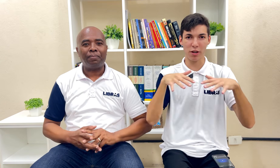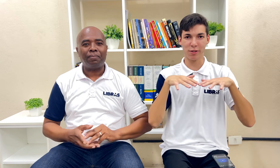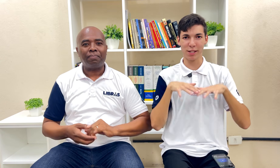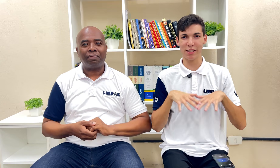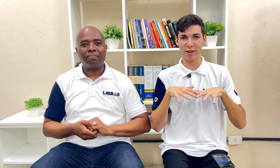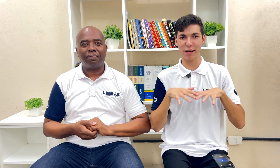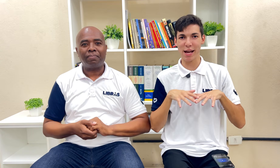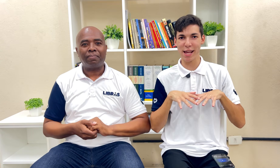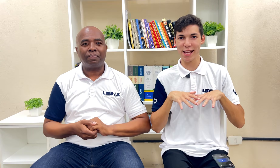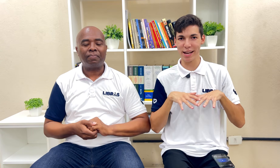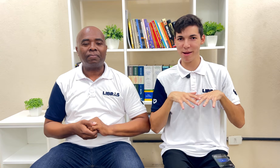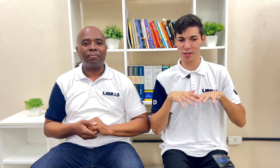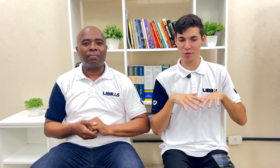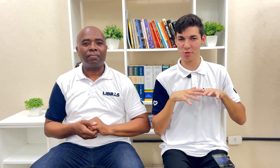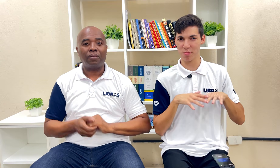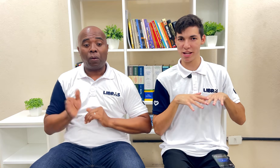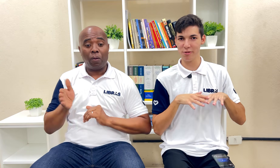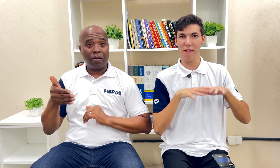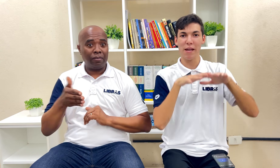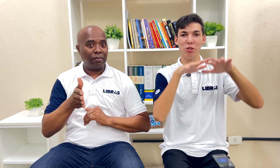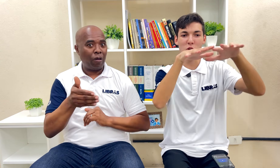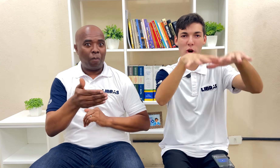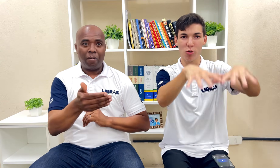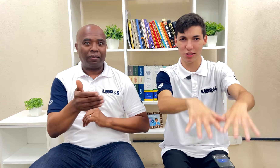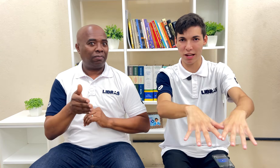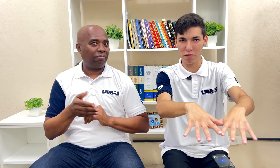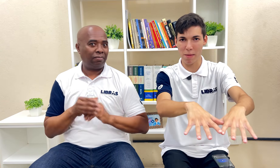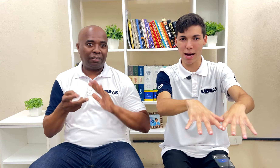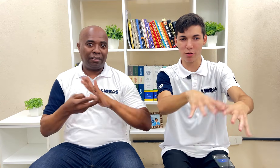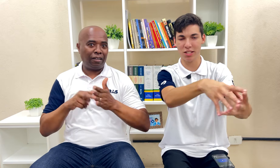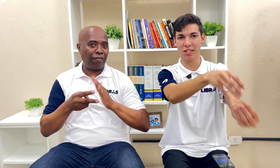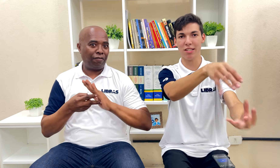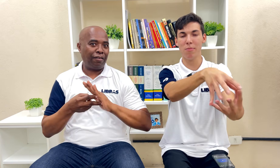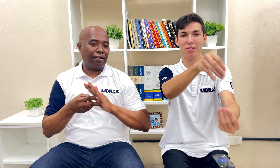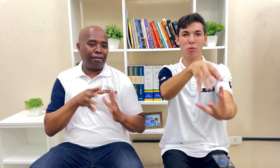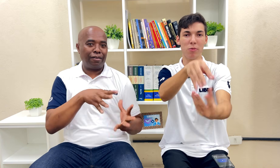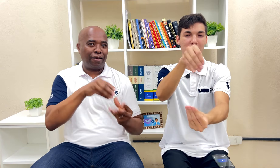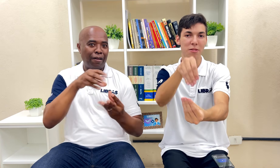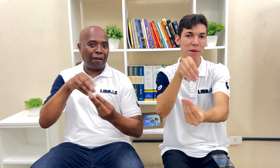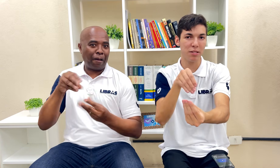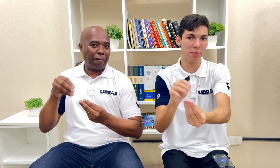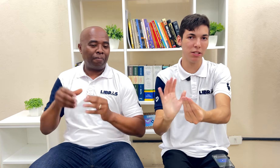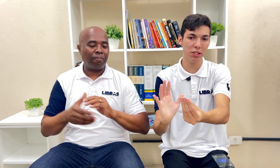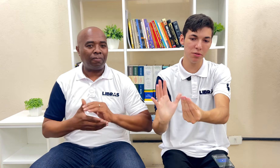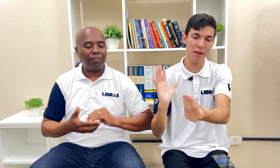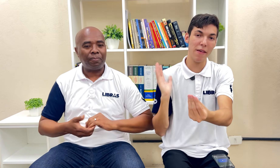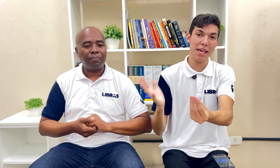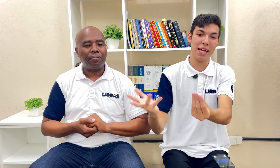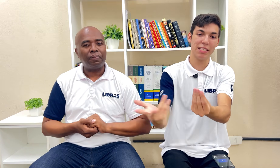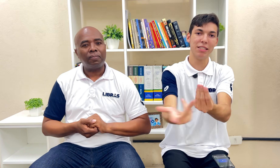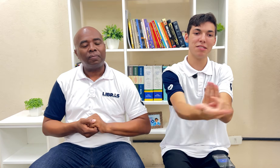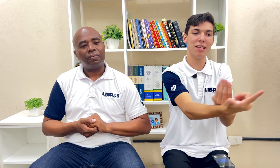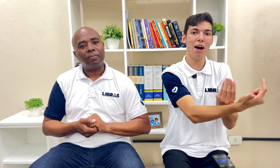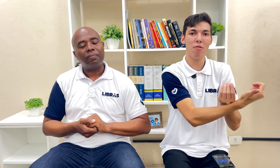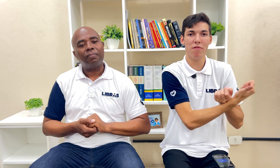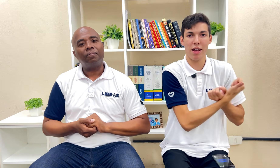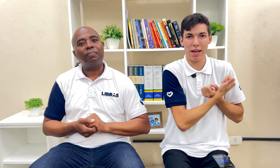Então aqui estava na areia, lembra? Jesus e Pedro jogam onde estava o mar, ou seja, as almas são como aqueles peixes perdidos, e a gente salva elas,